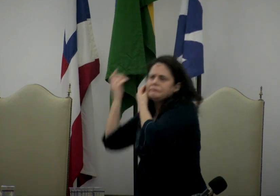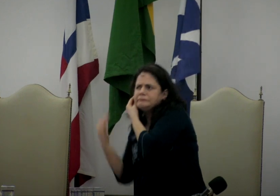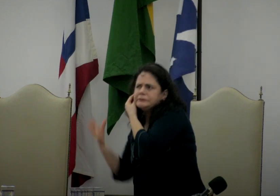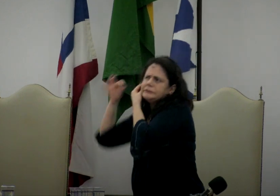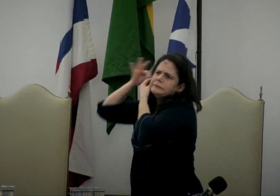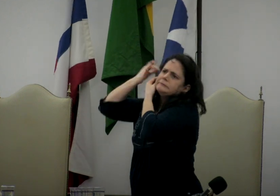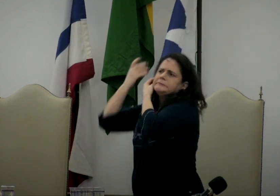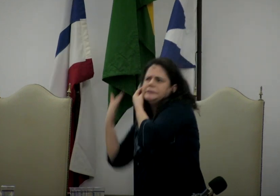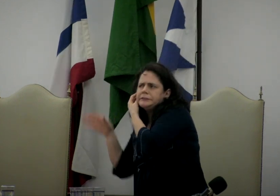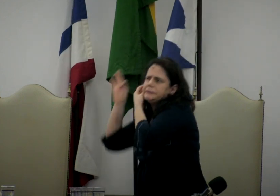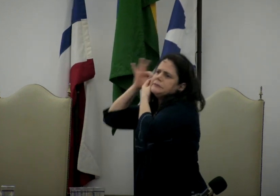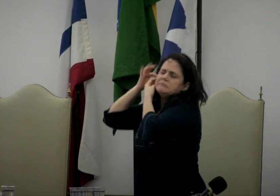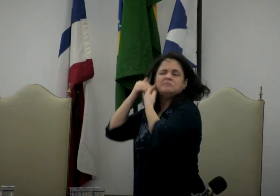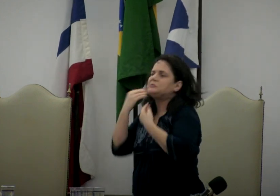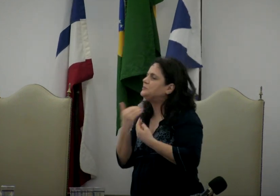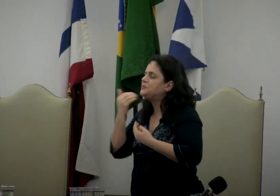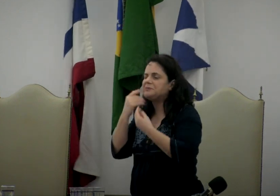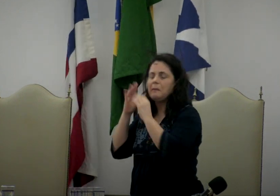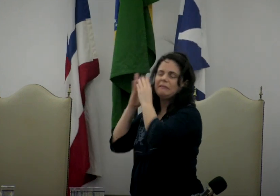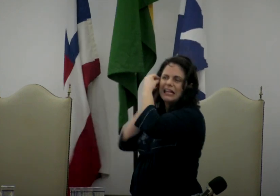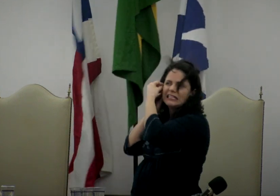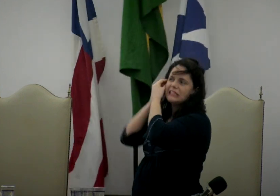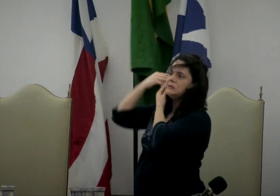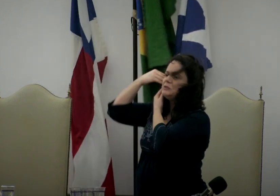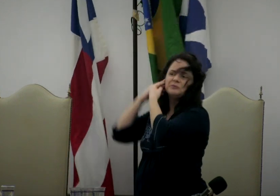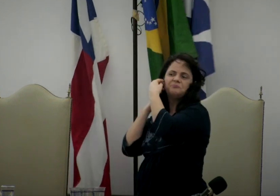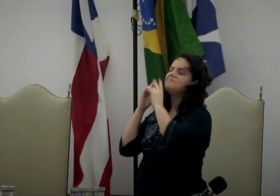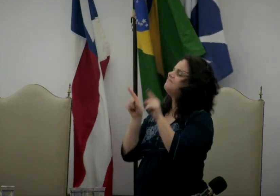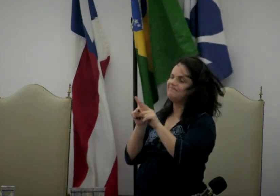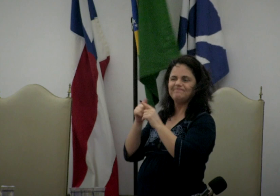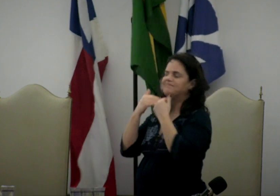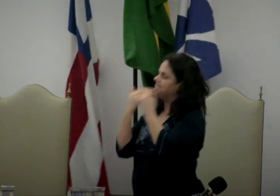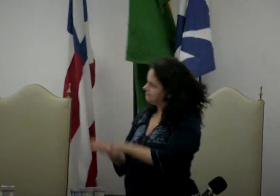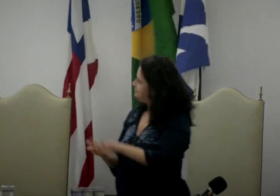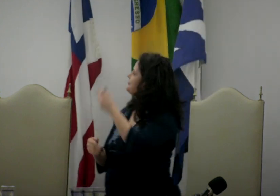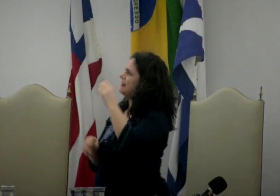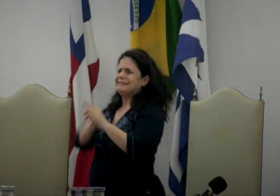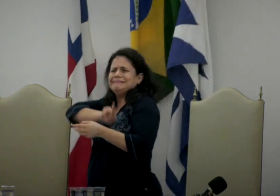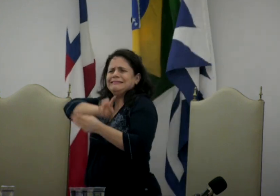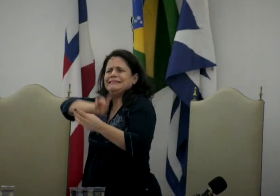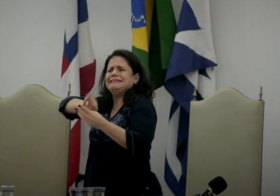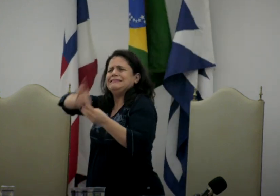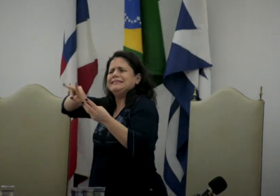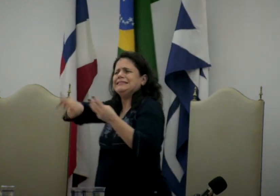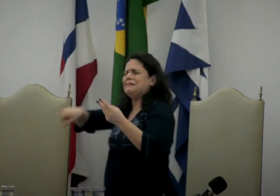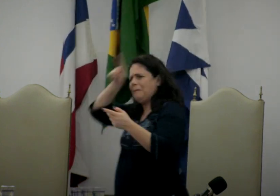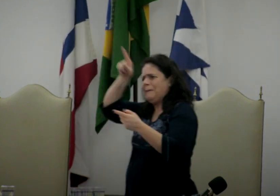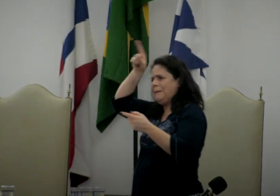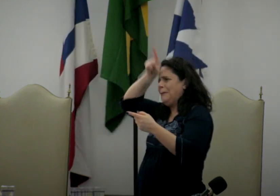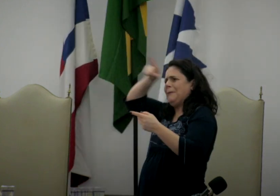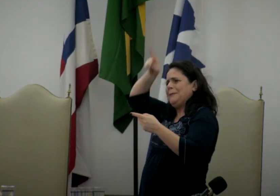ouvidos, introduziram soda cáustica dentro dos ouvidos dos surdos, mas mesmo assim eles não tiveram resultados. Então